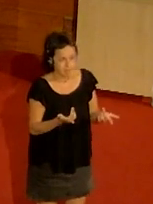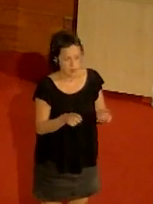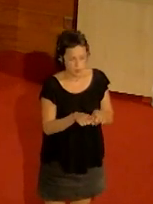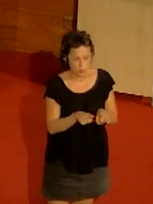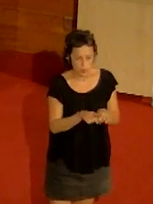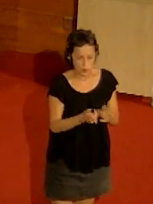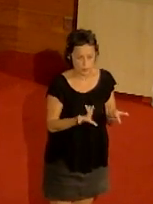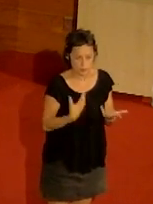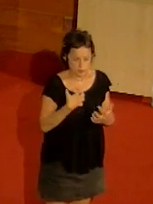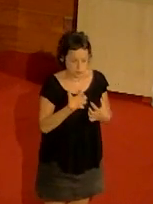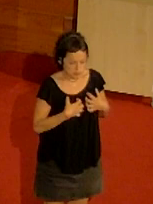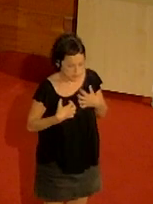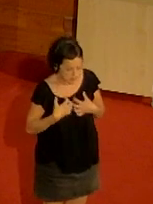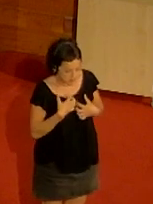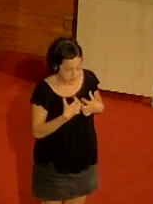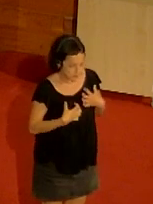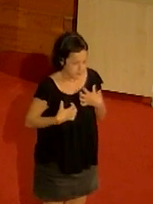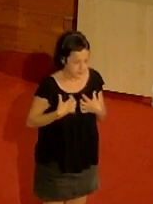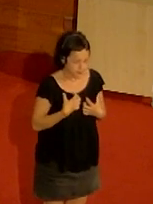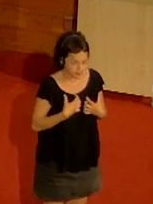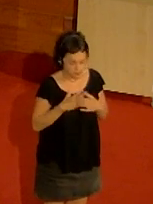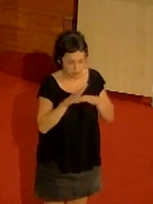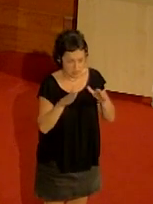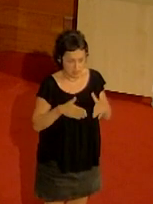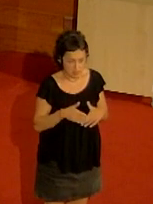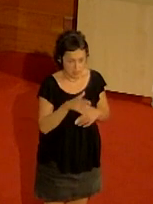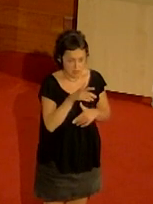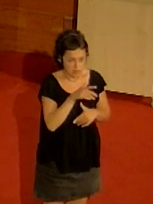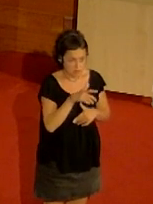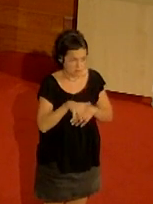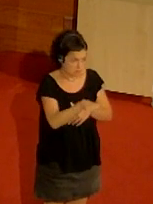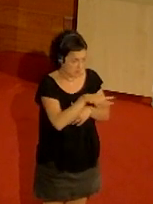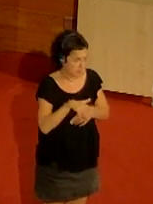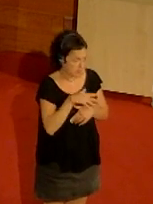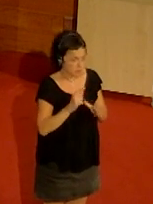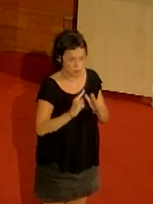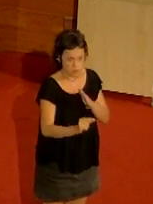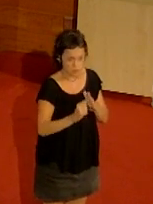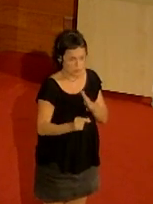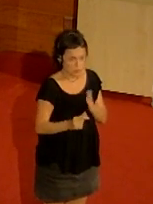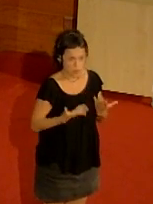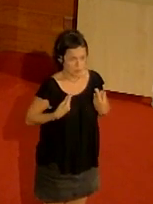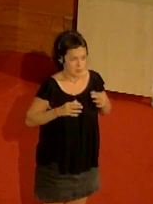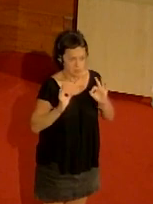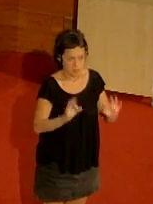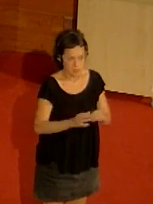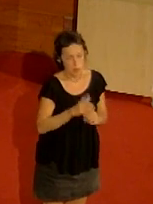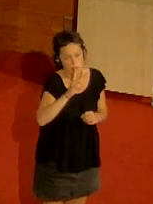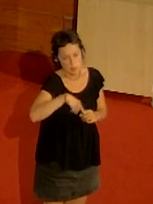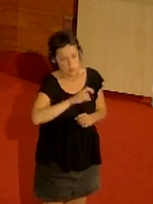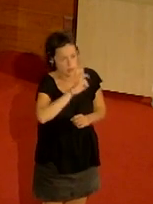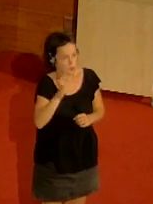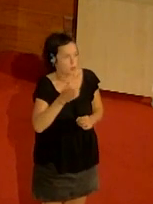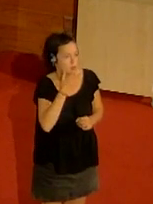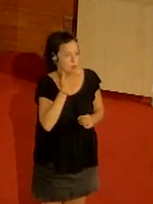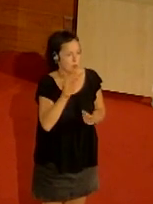de hastío, que es lo que define casi la vida en muchos campos de refugiados, a margen de muchas otras cosas, ¿no? Alegría porque ha vuelto